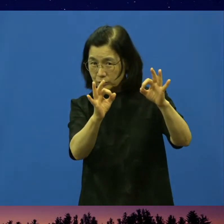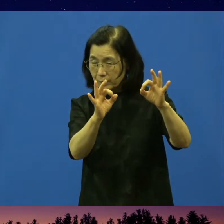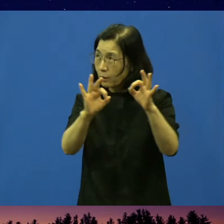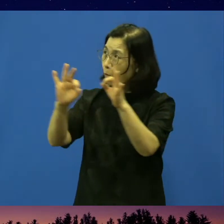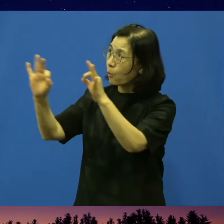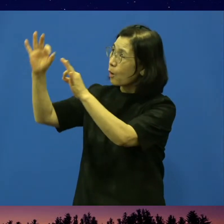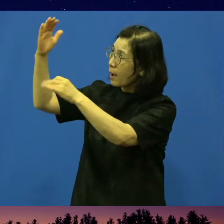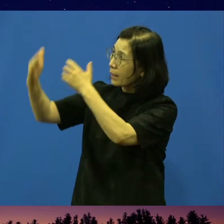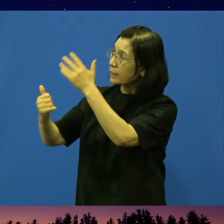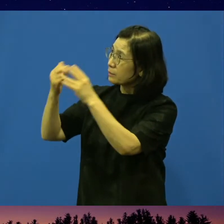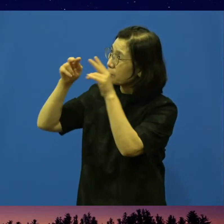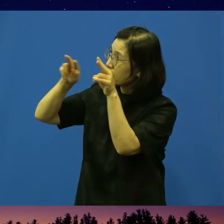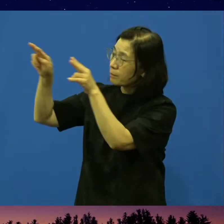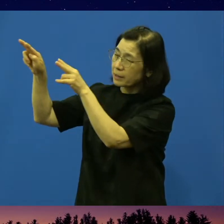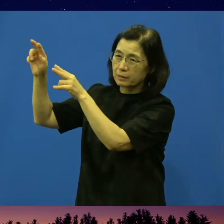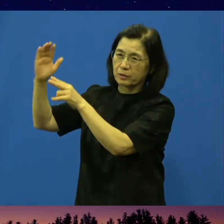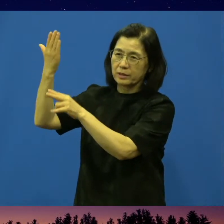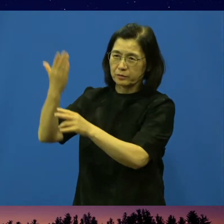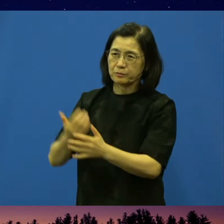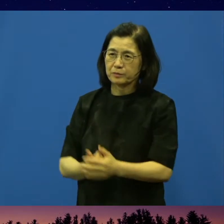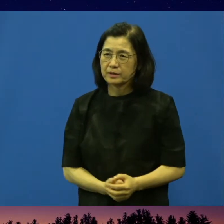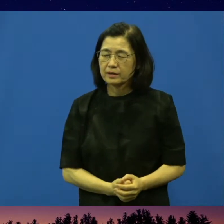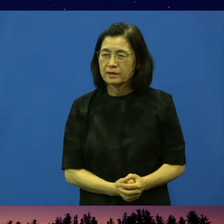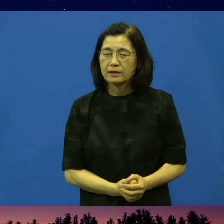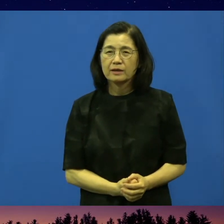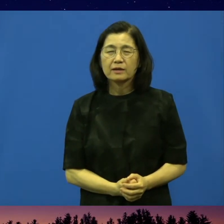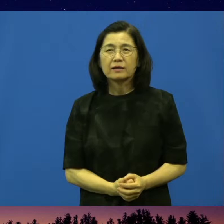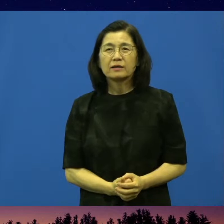아니고 하나님을 바라보는 거예요.